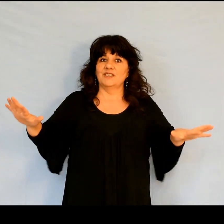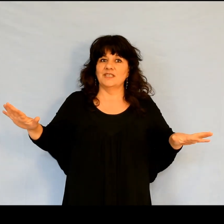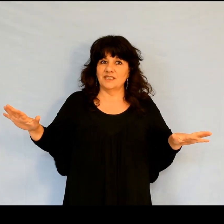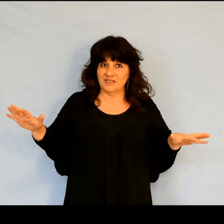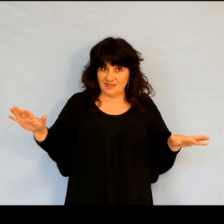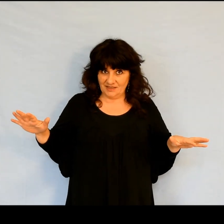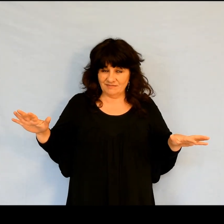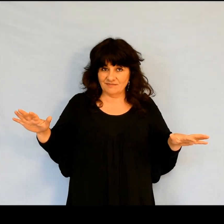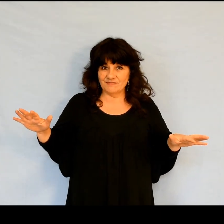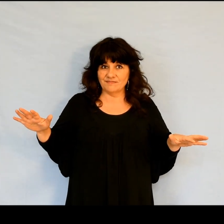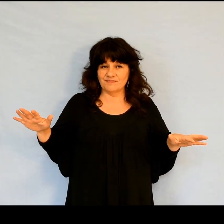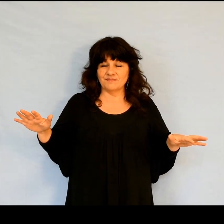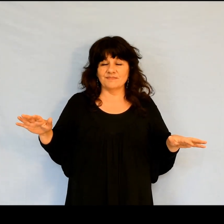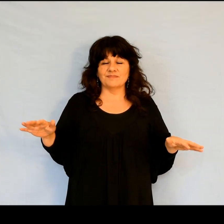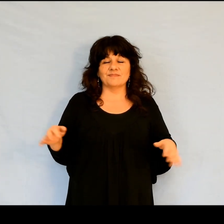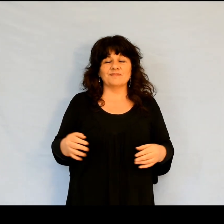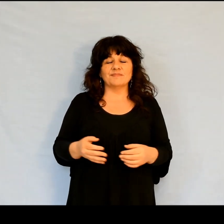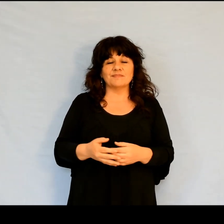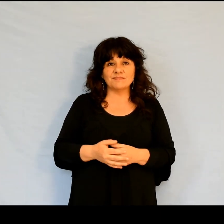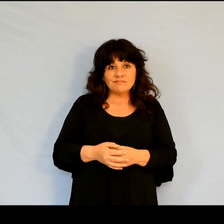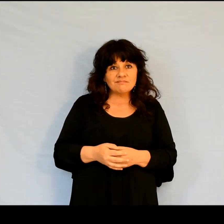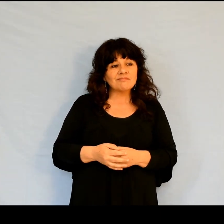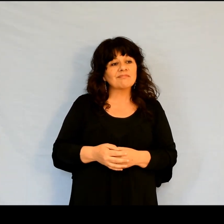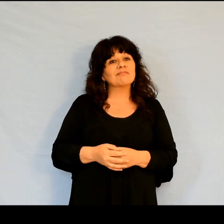avait faite. Il se reposa